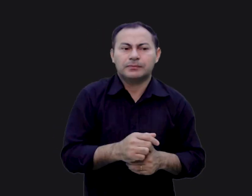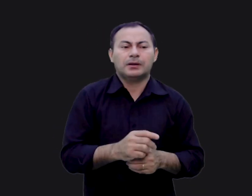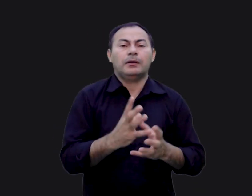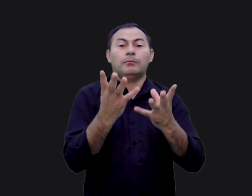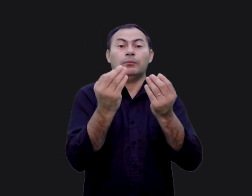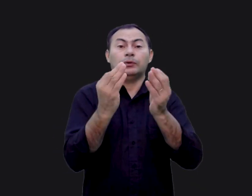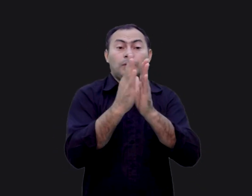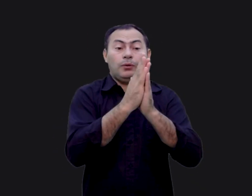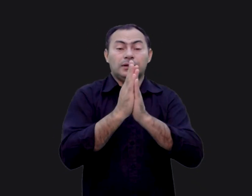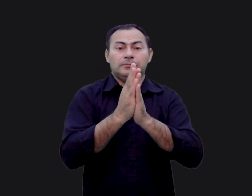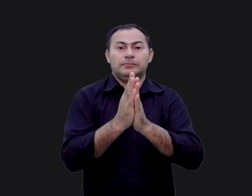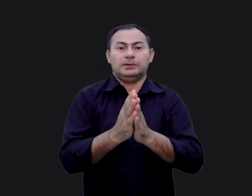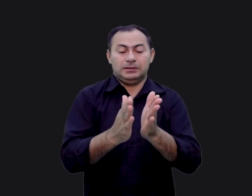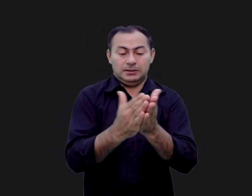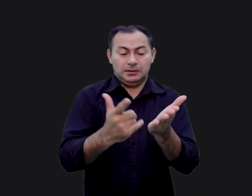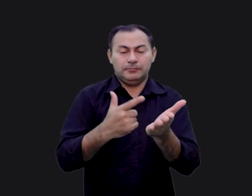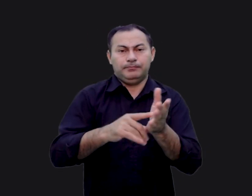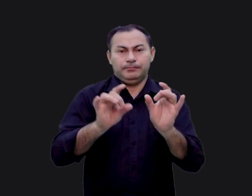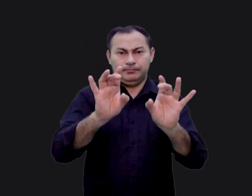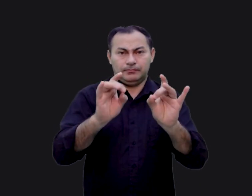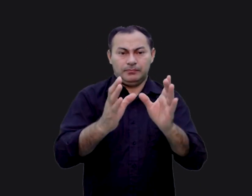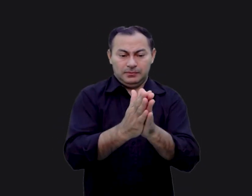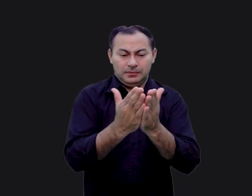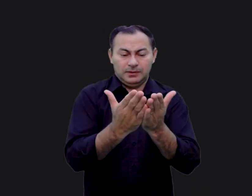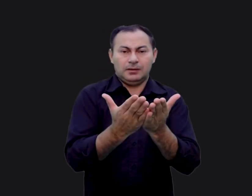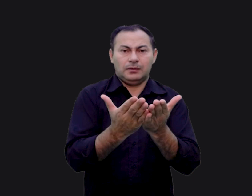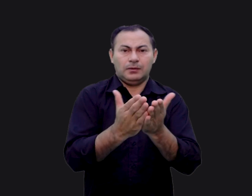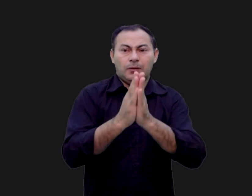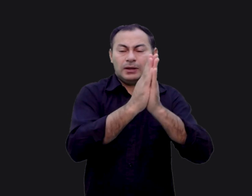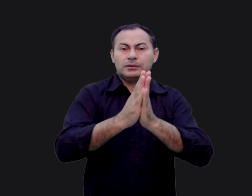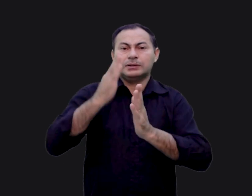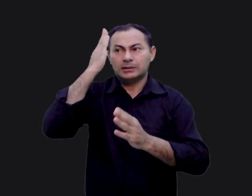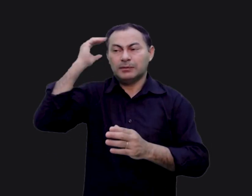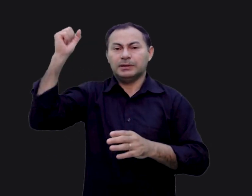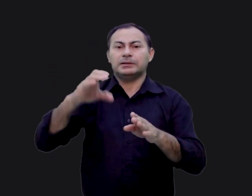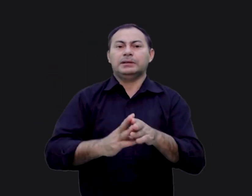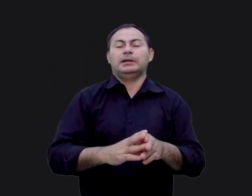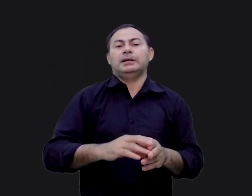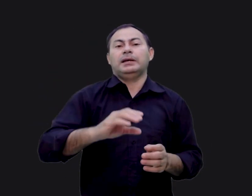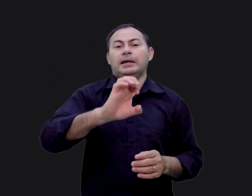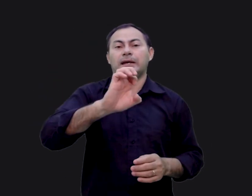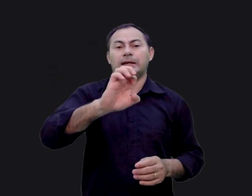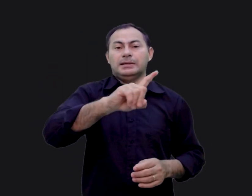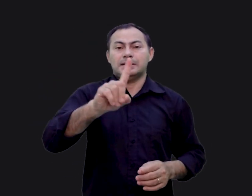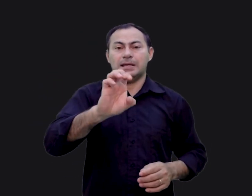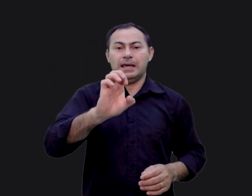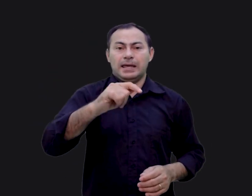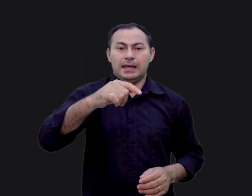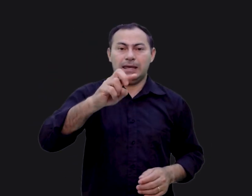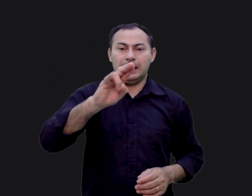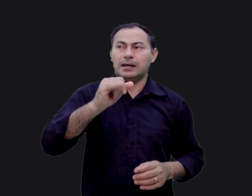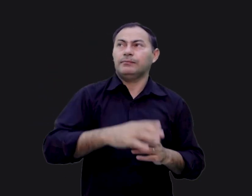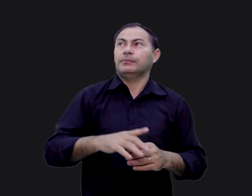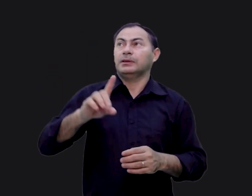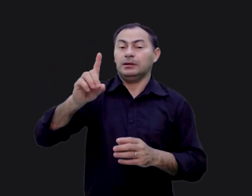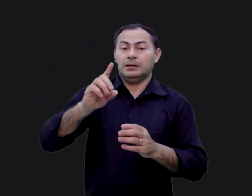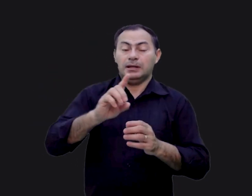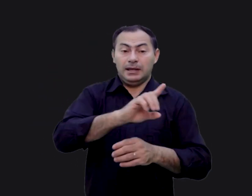bonita. Há muitas orações bonitas nesses livros, especialmente as orações de Salomão e de Ezequias. Ezequias pediu a Deus que salvasse